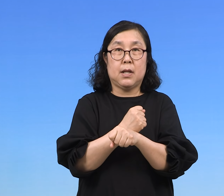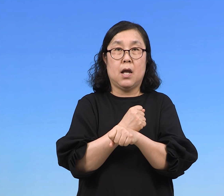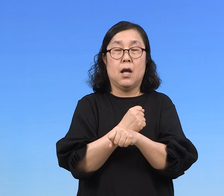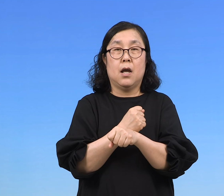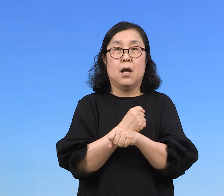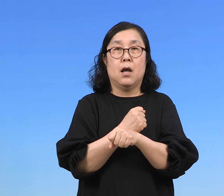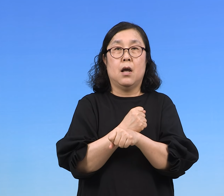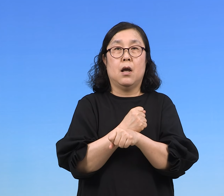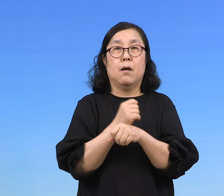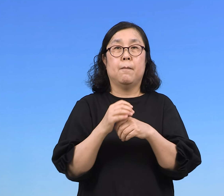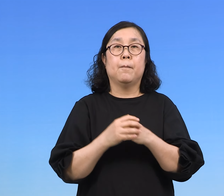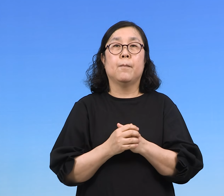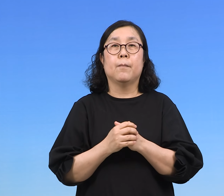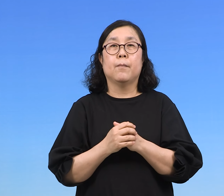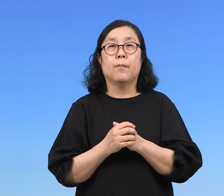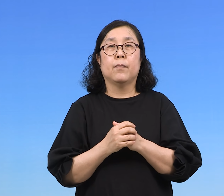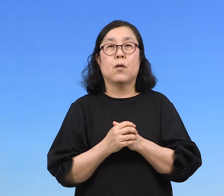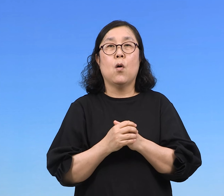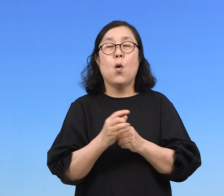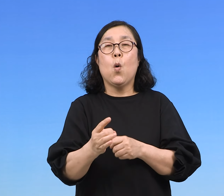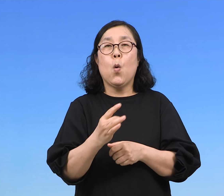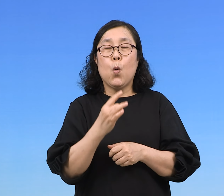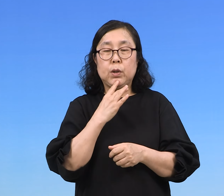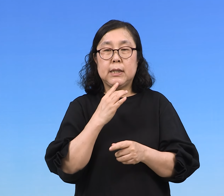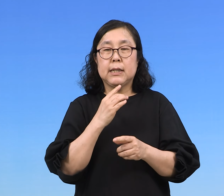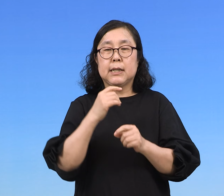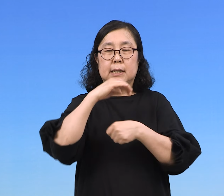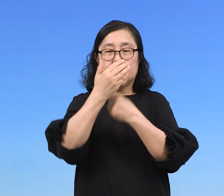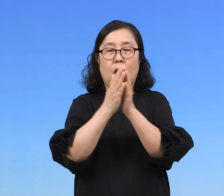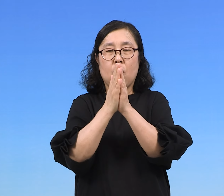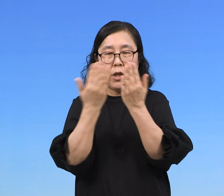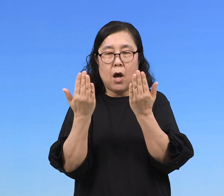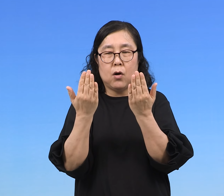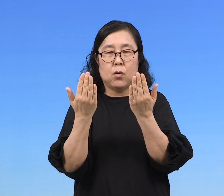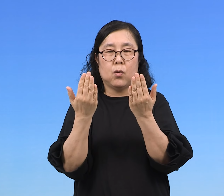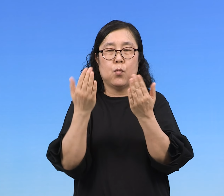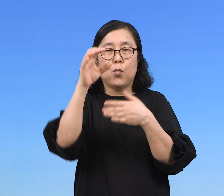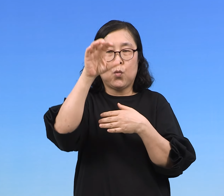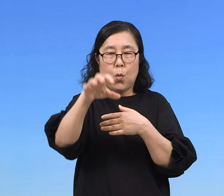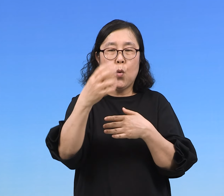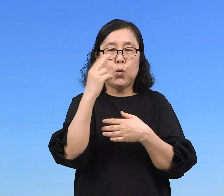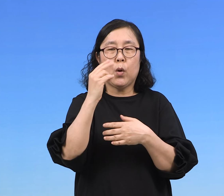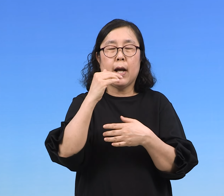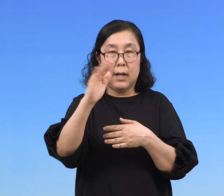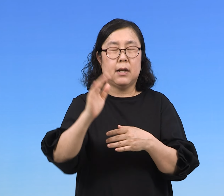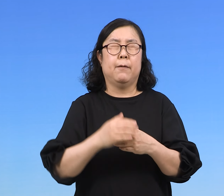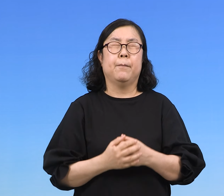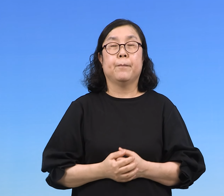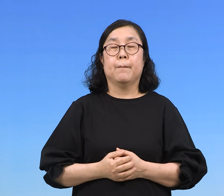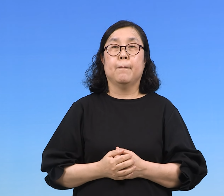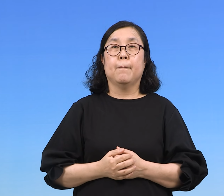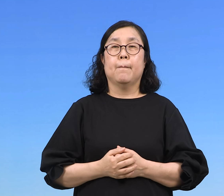복잡하지 않습니다. 솔라 스크립투라, 오직 성경으로, 오직 성경으로.